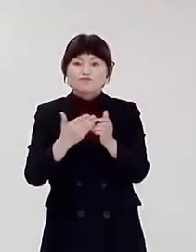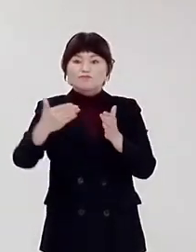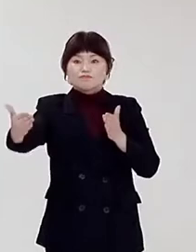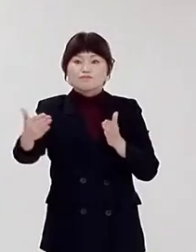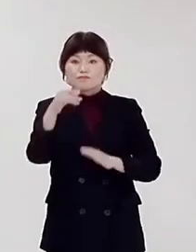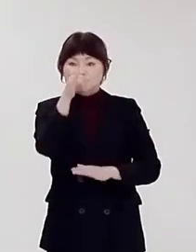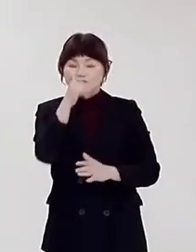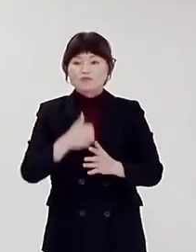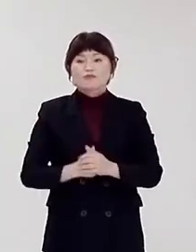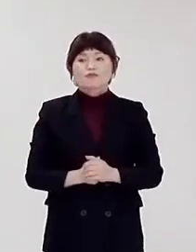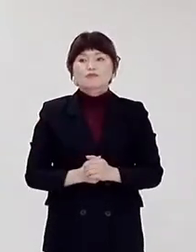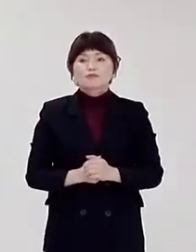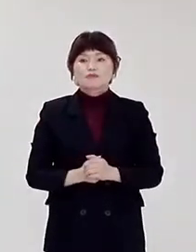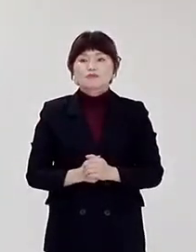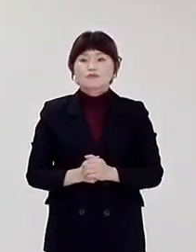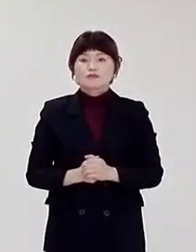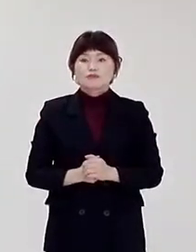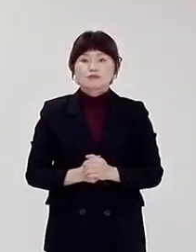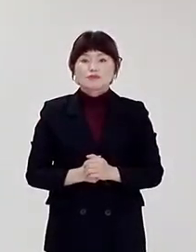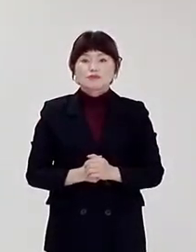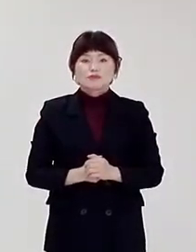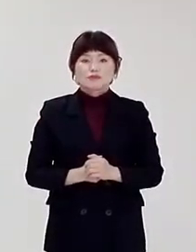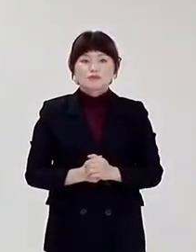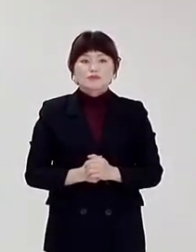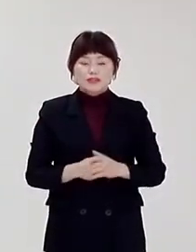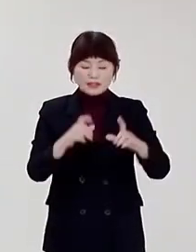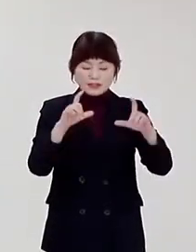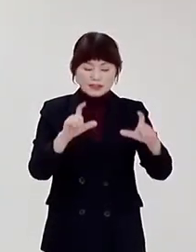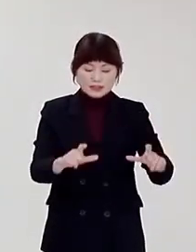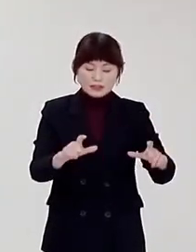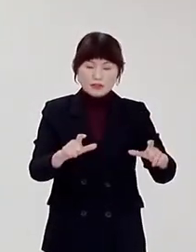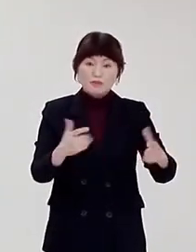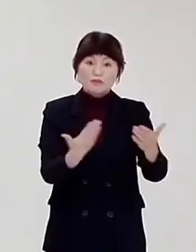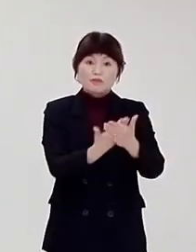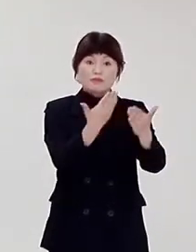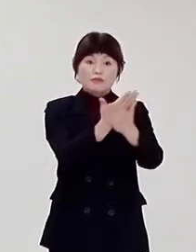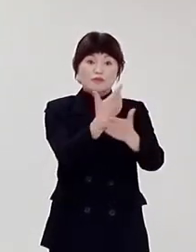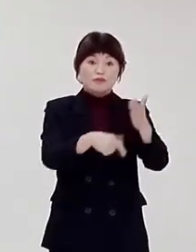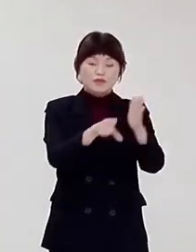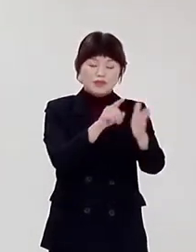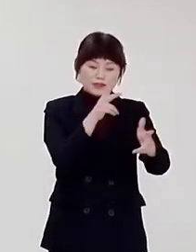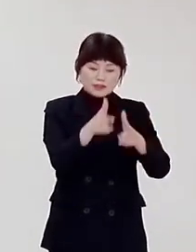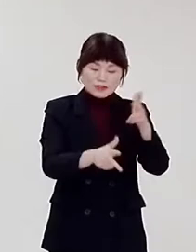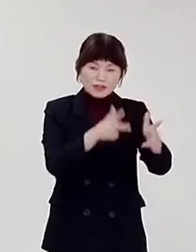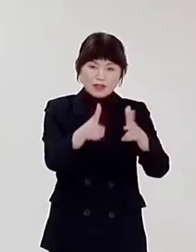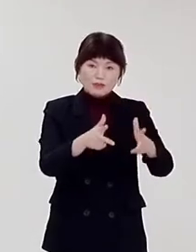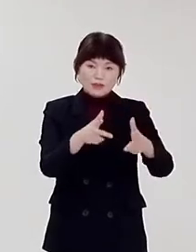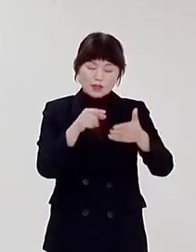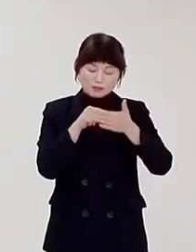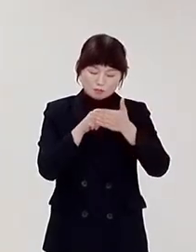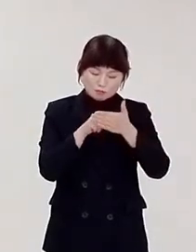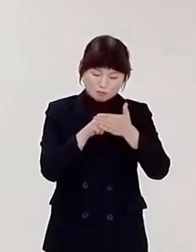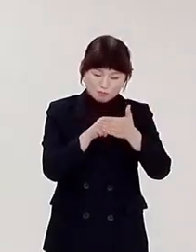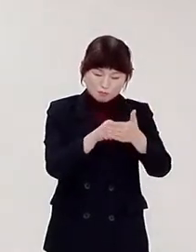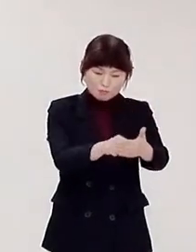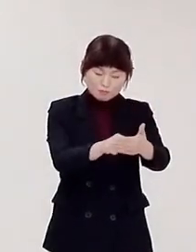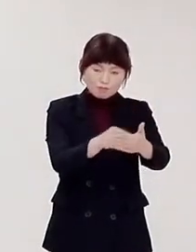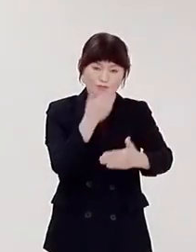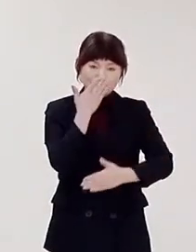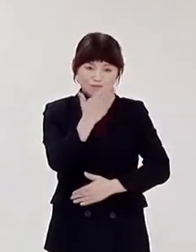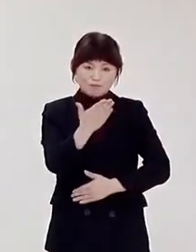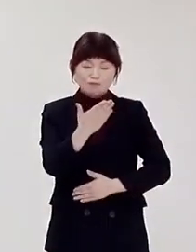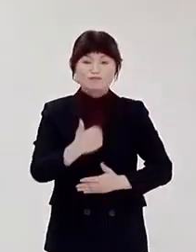대규모 사업 유지의 예산이 확보되어 지역 개발을 위한 사업을 차질 없이 추진할 수 있게